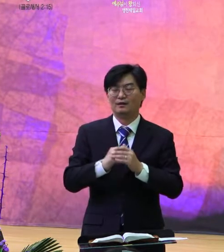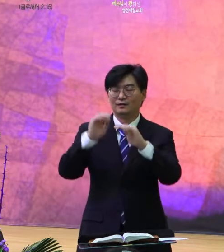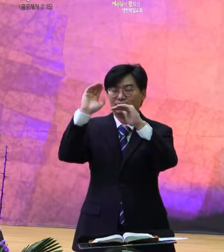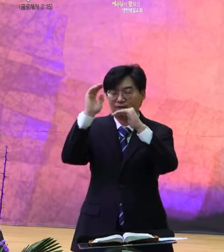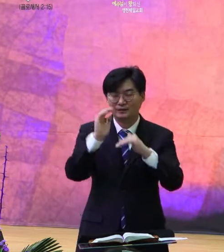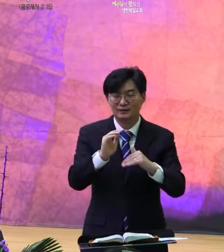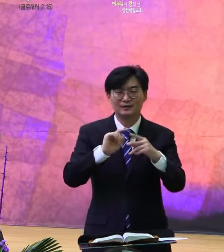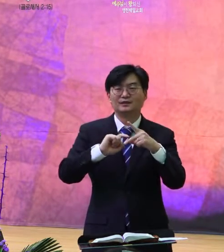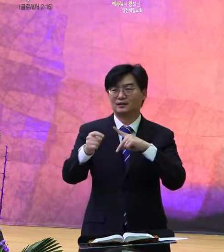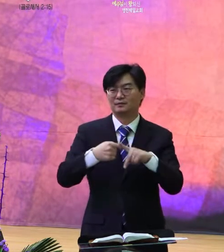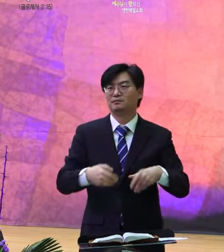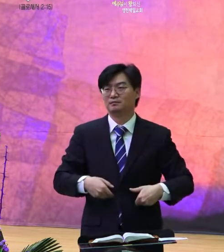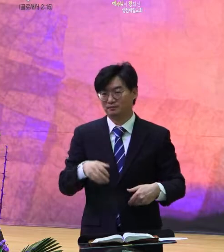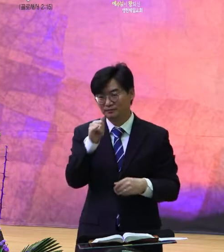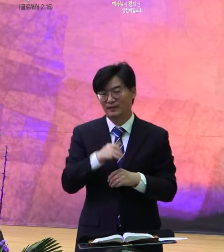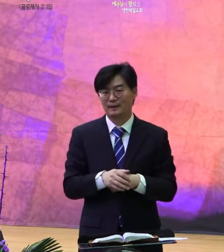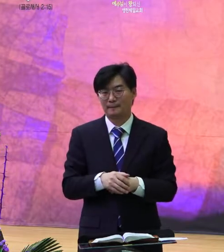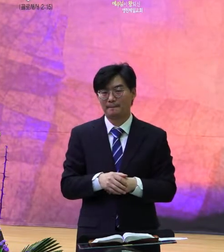그렇게 돌아가셨습니다.